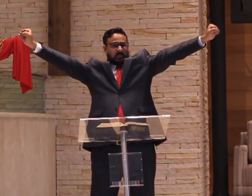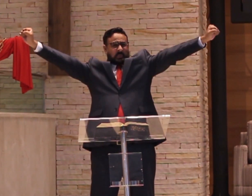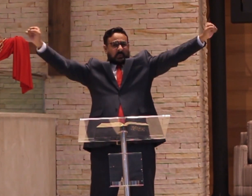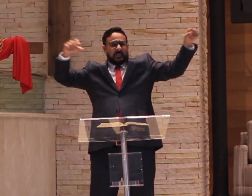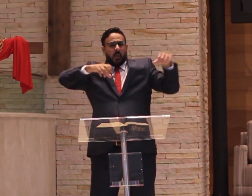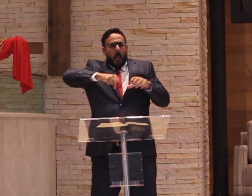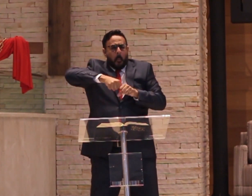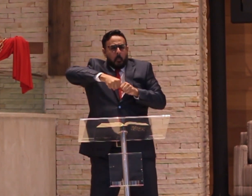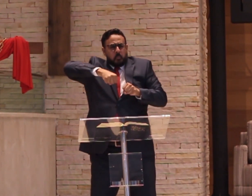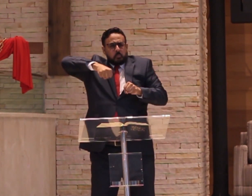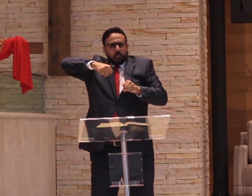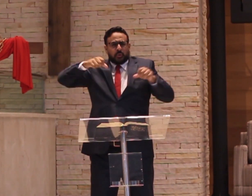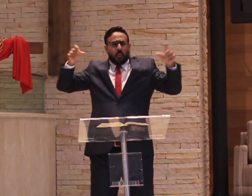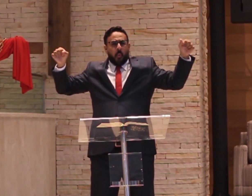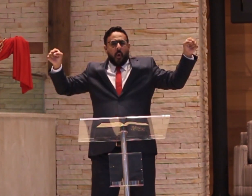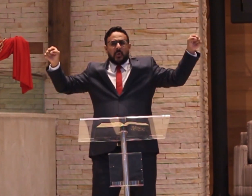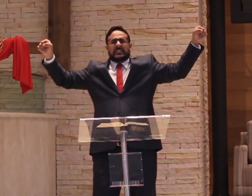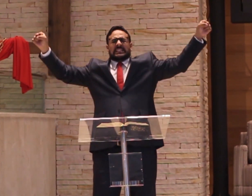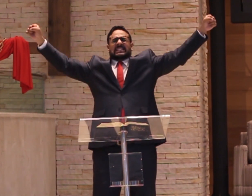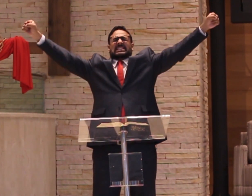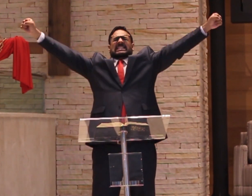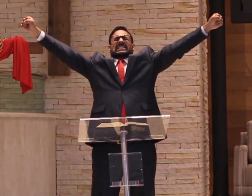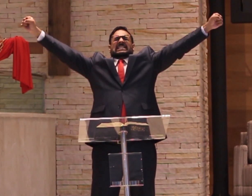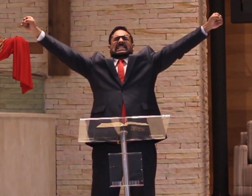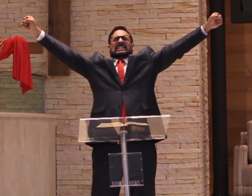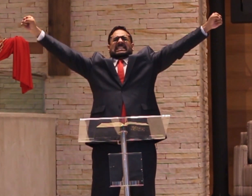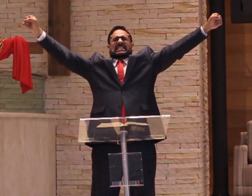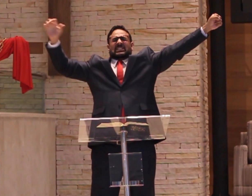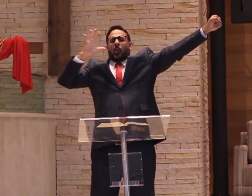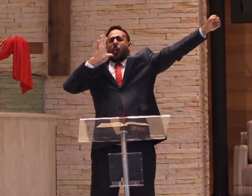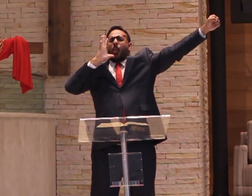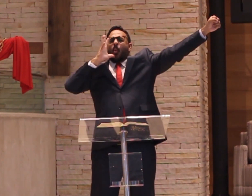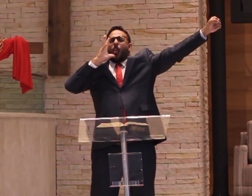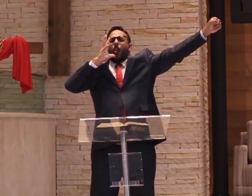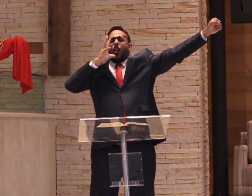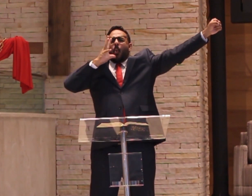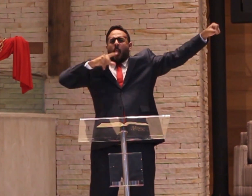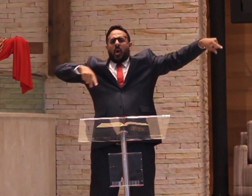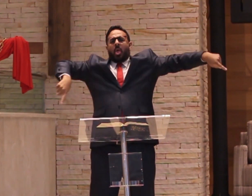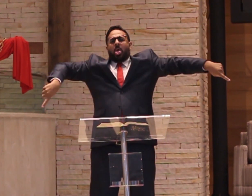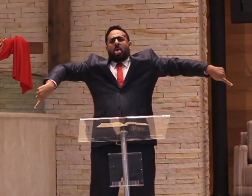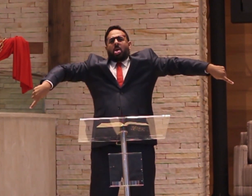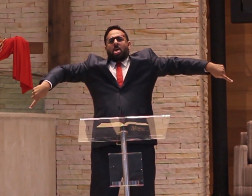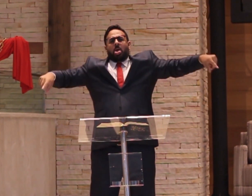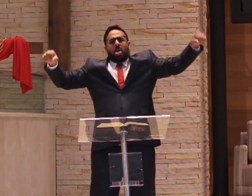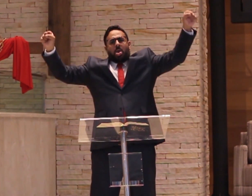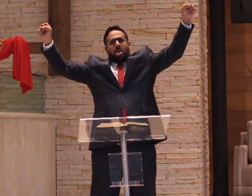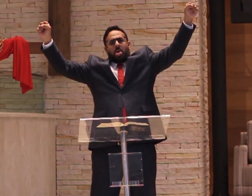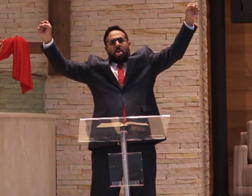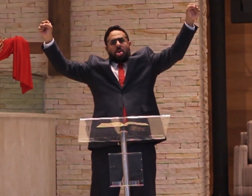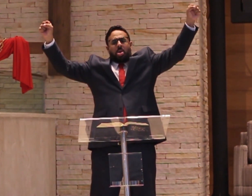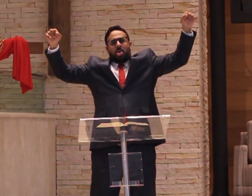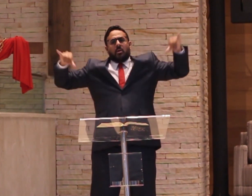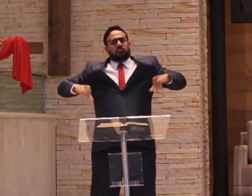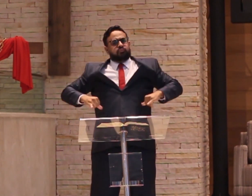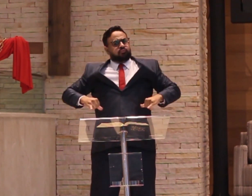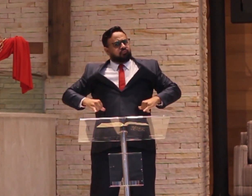esticados, sem que a pessoa tivesse alguma chance de descansar, e ali então sofrendo